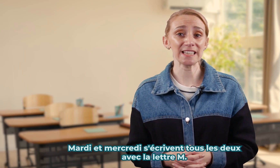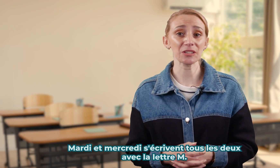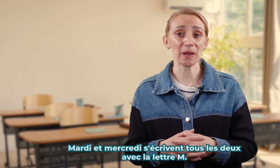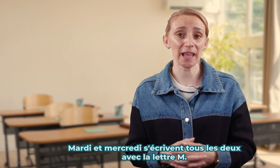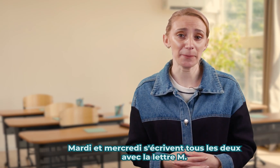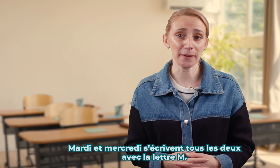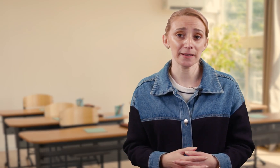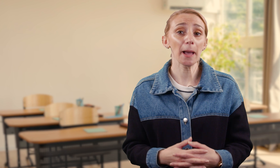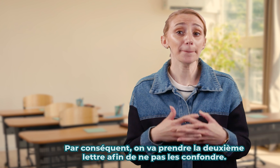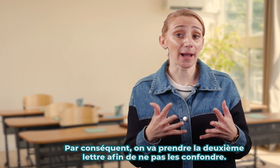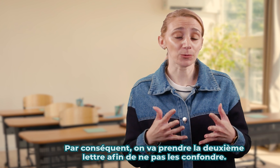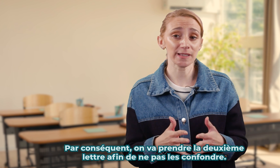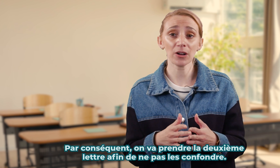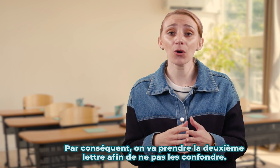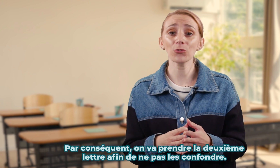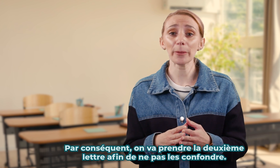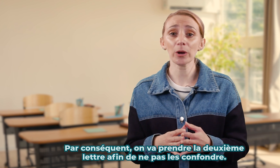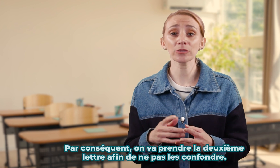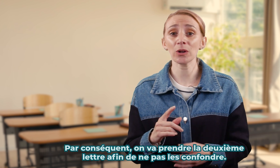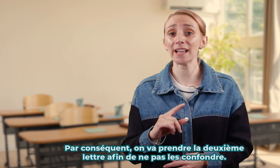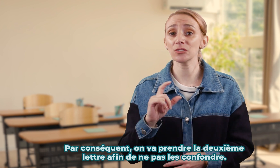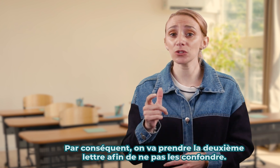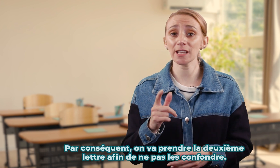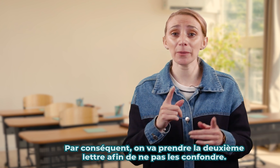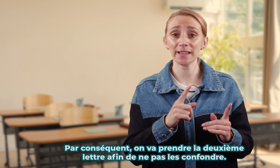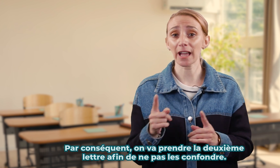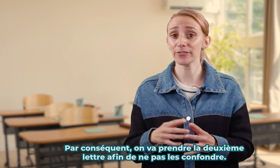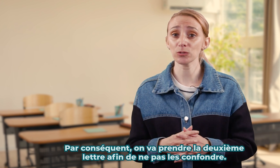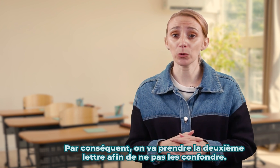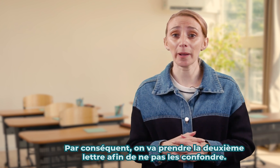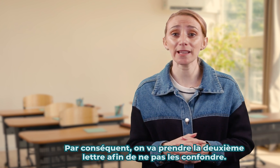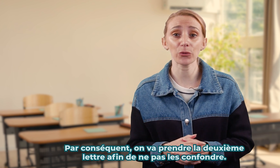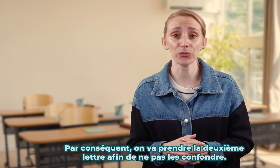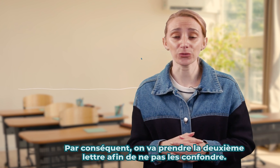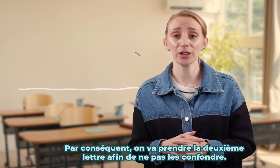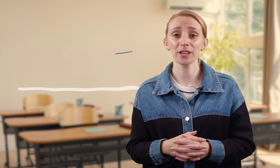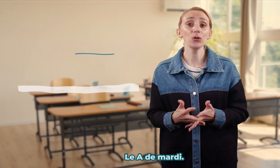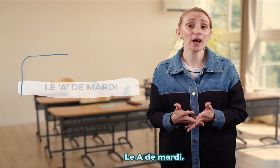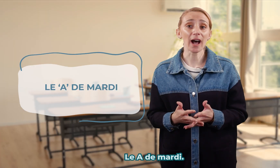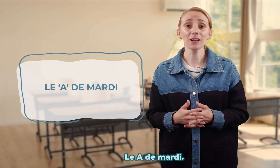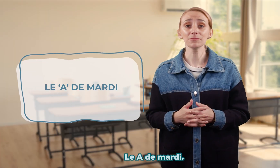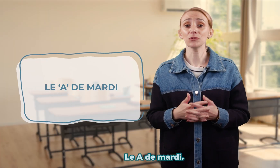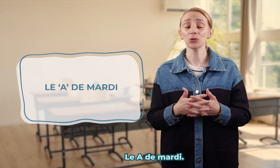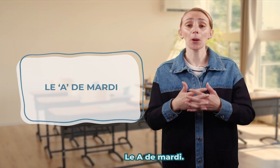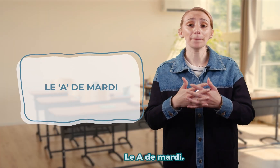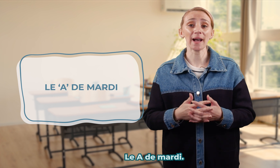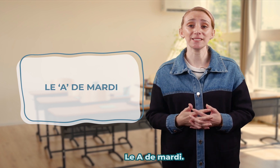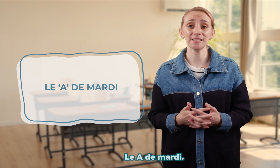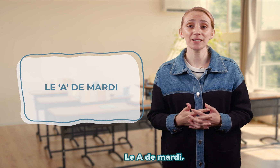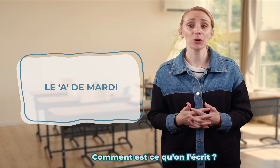lettre M. Par conséquent, on va prendre la deuxième lettre afin de ne pas les confondre. Le A de mardi.